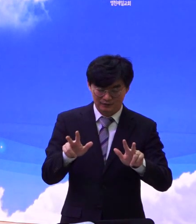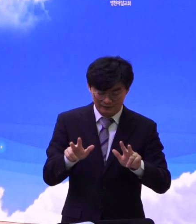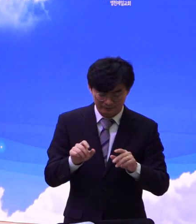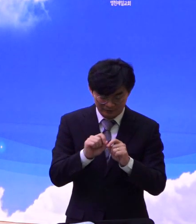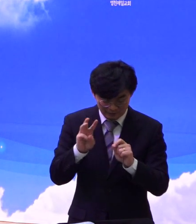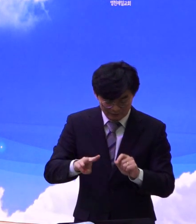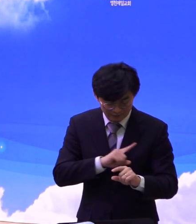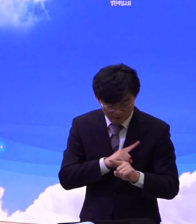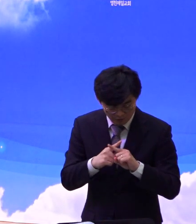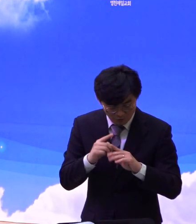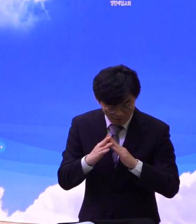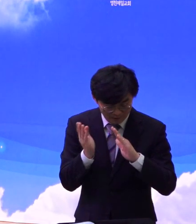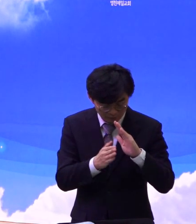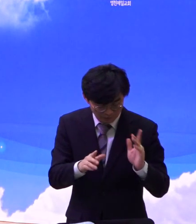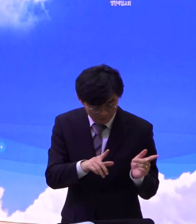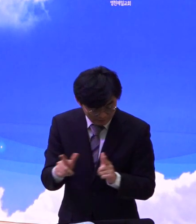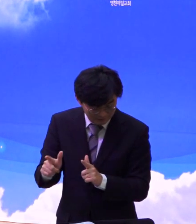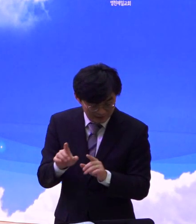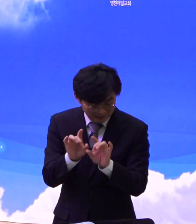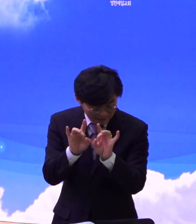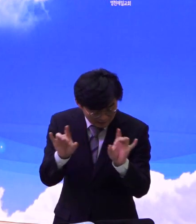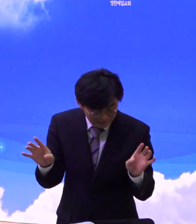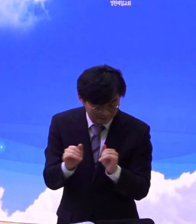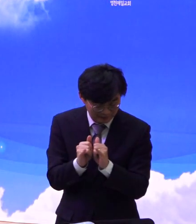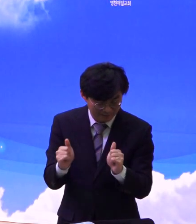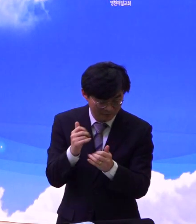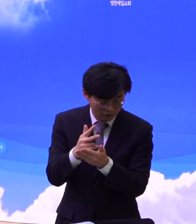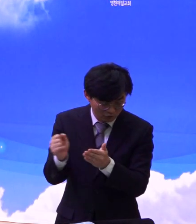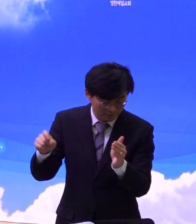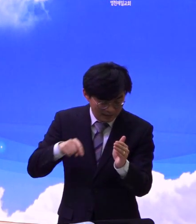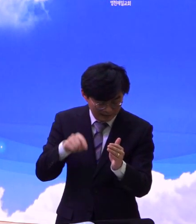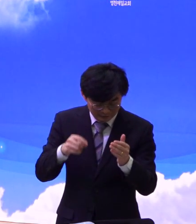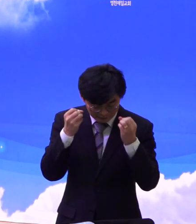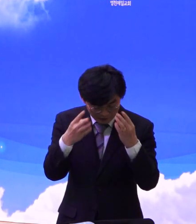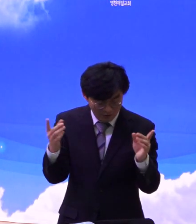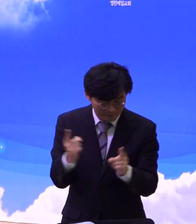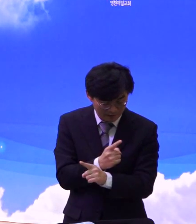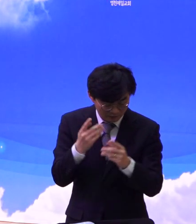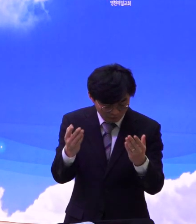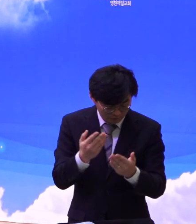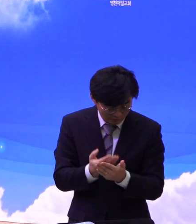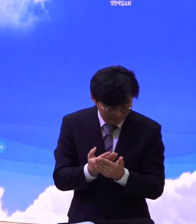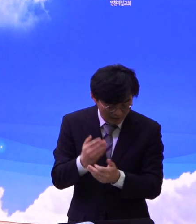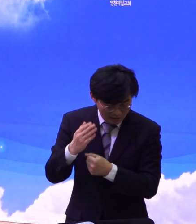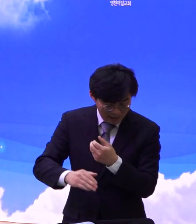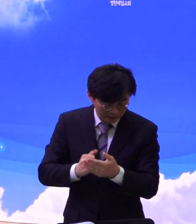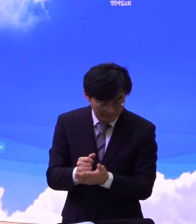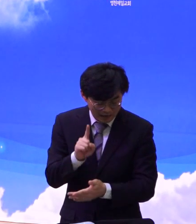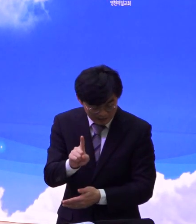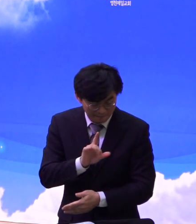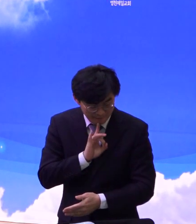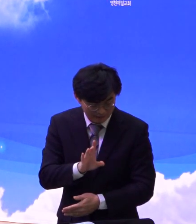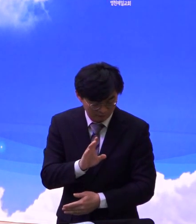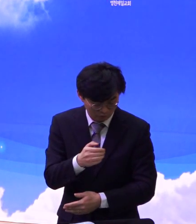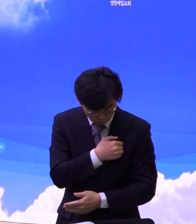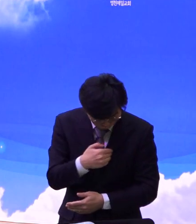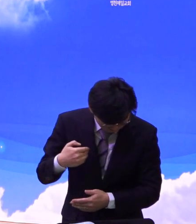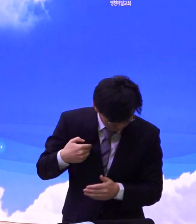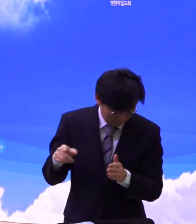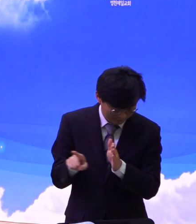한 사람 한 사람을 주님 안에서 새롭게 하여 주셔서 하나님 한 분만 의지하고 하나님께서 나와 함께